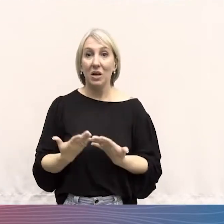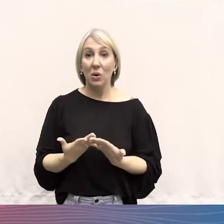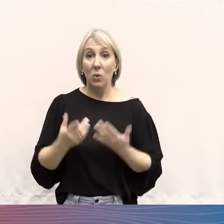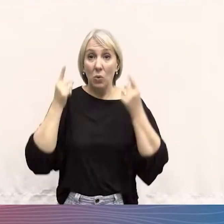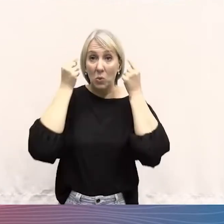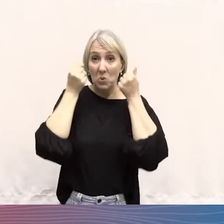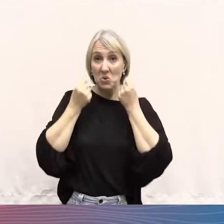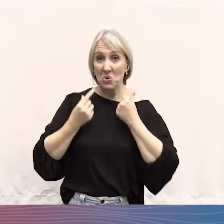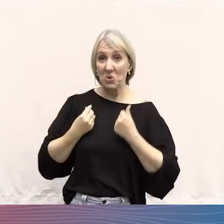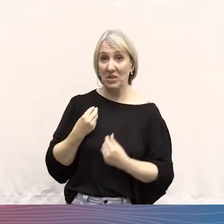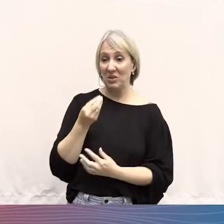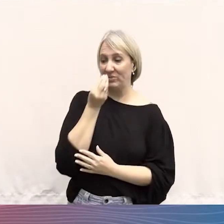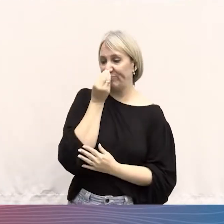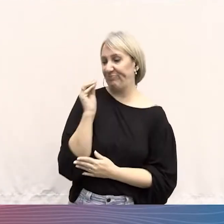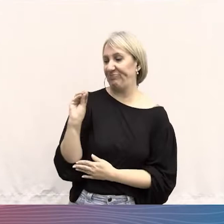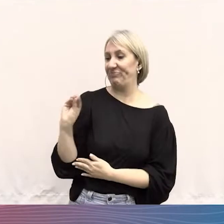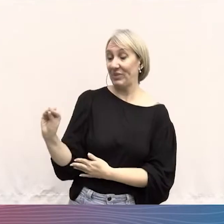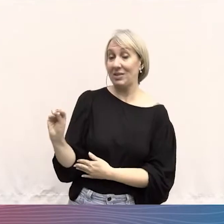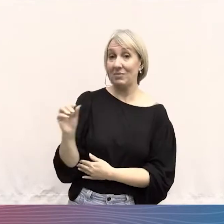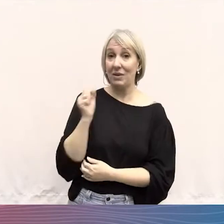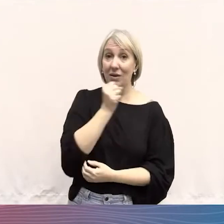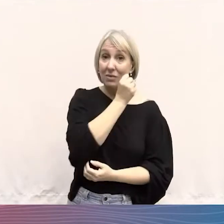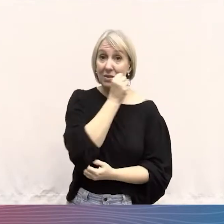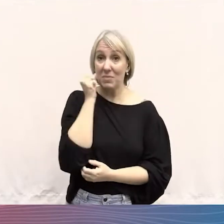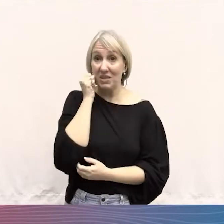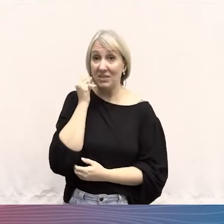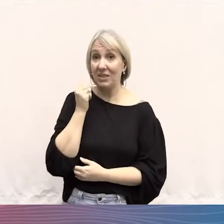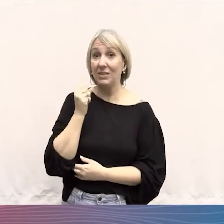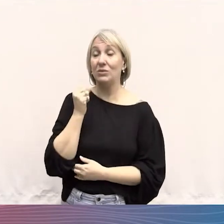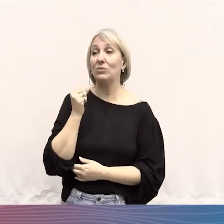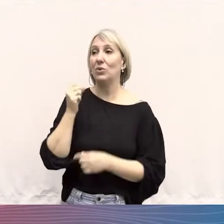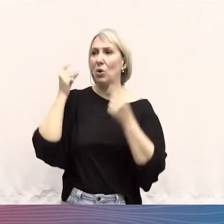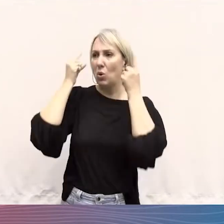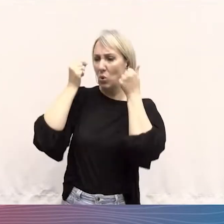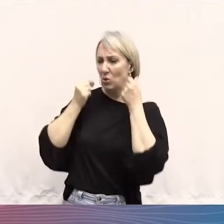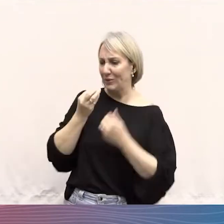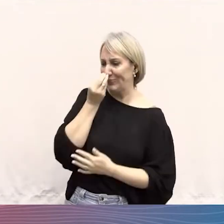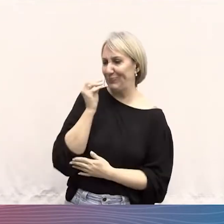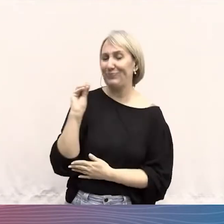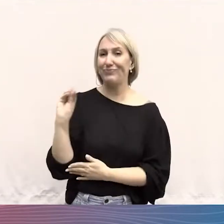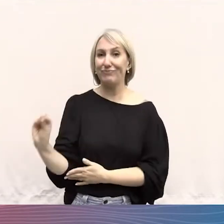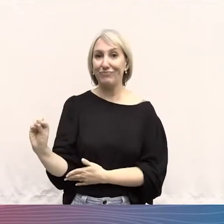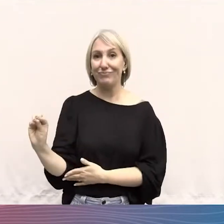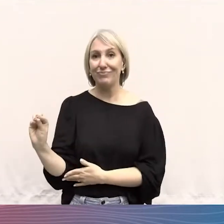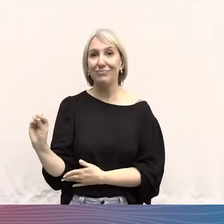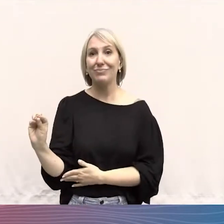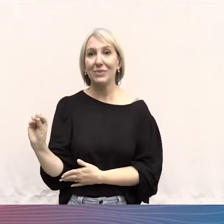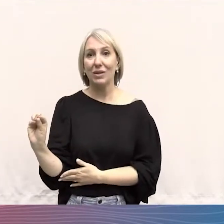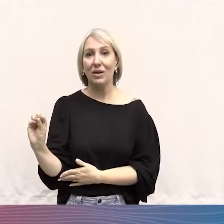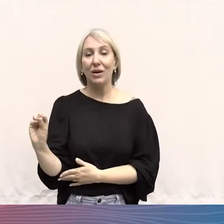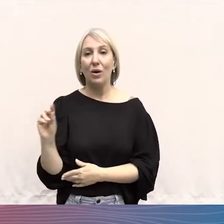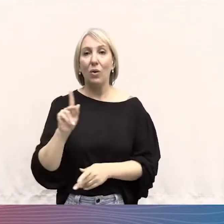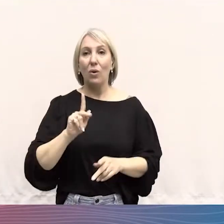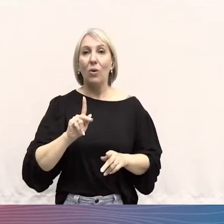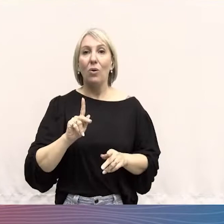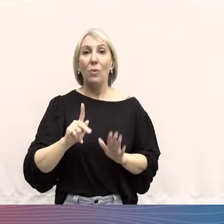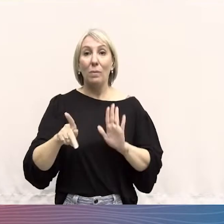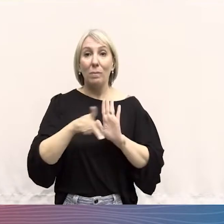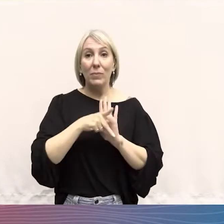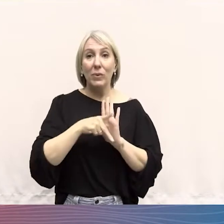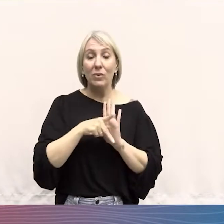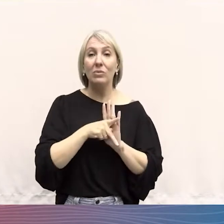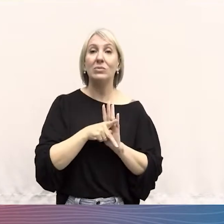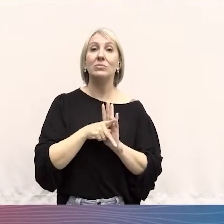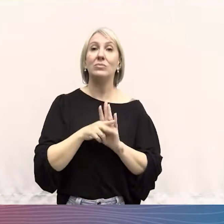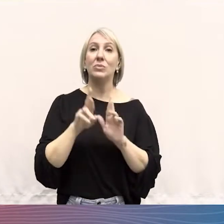judeus. Entenderam agora? Então, mas o próprio reino de Judá também